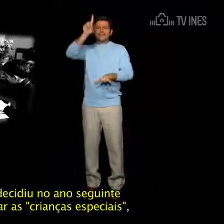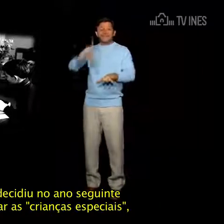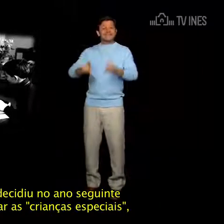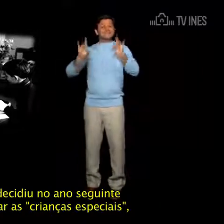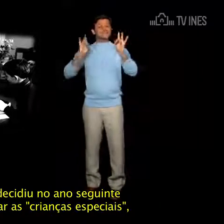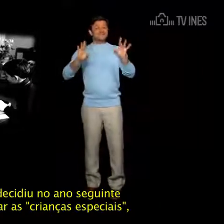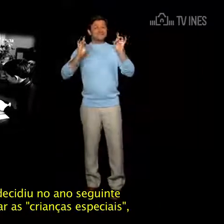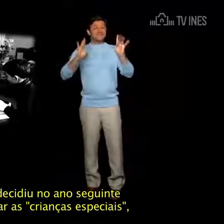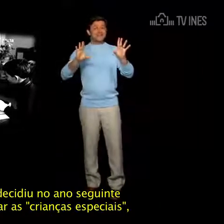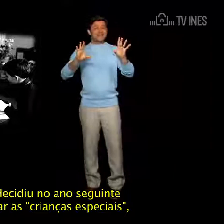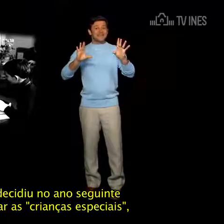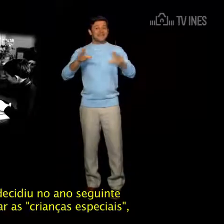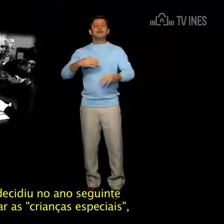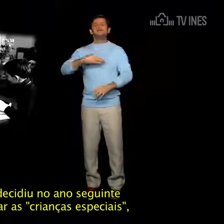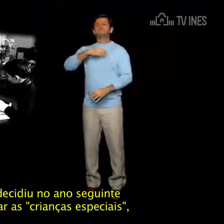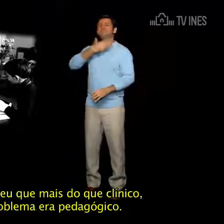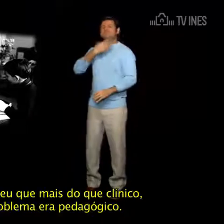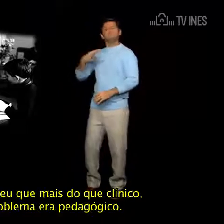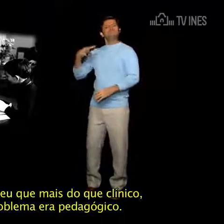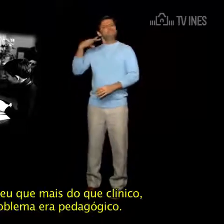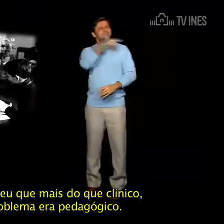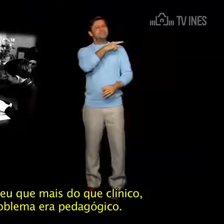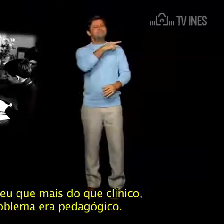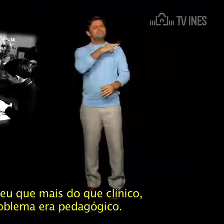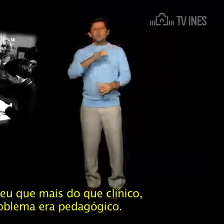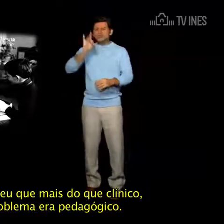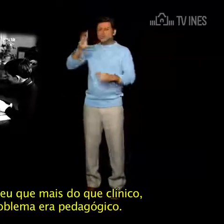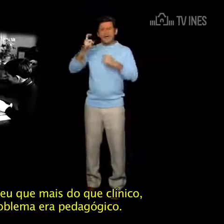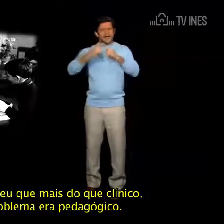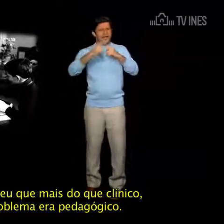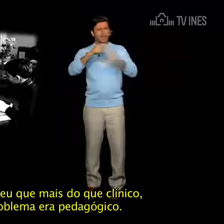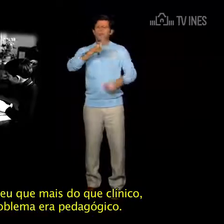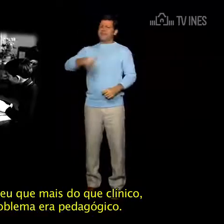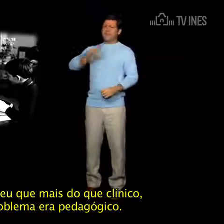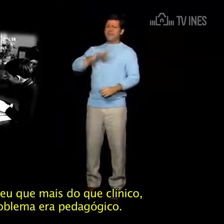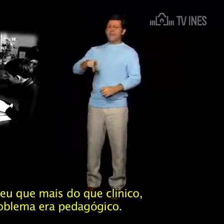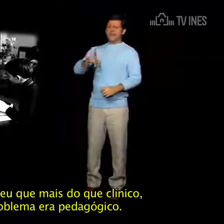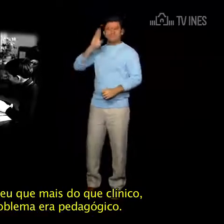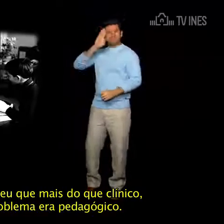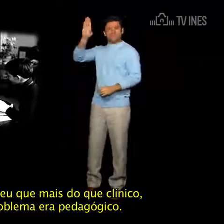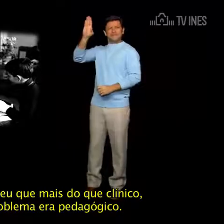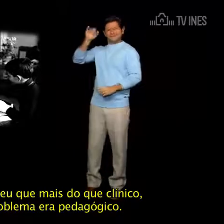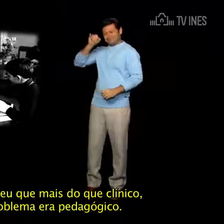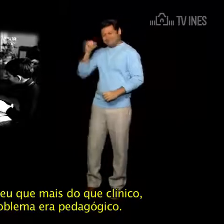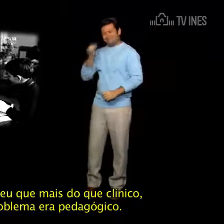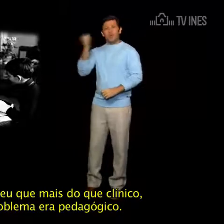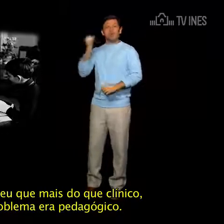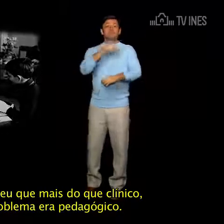crianças especiais e percebeu que mais do que clínico, o problema era pedagógico.